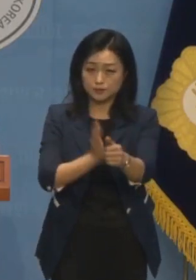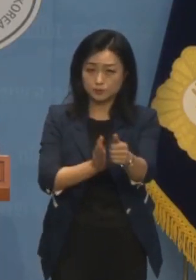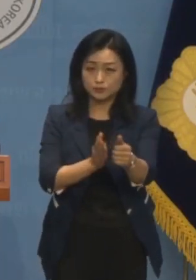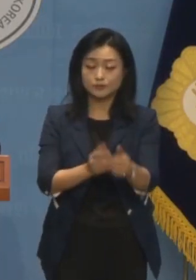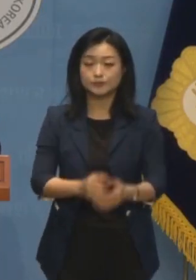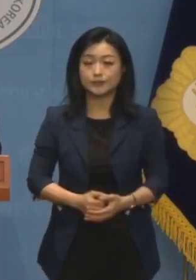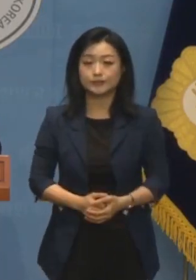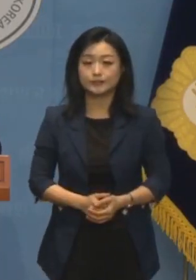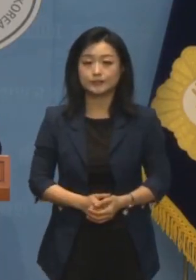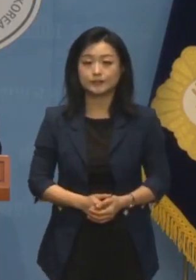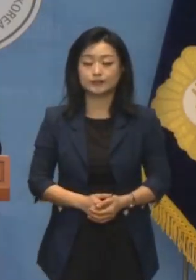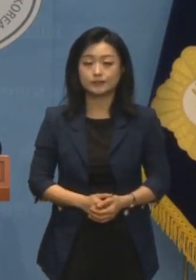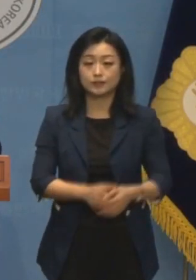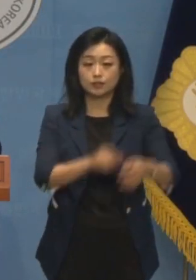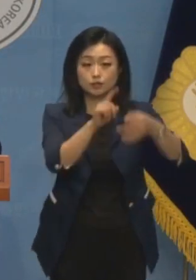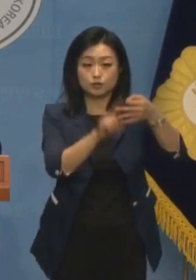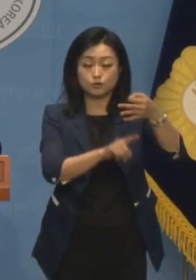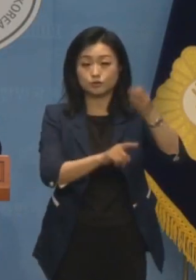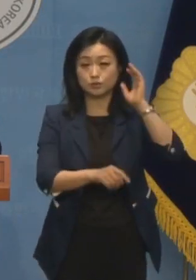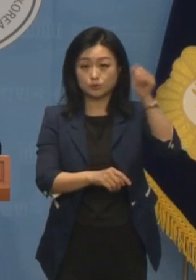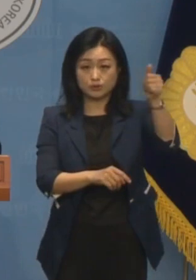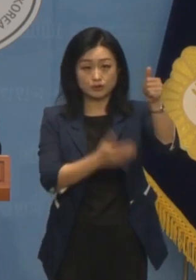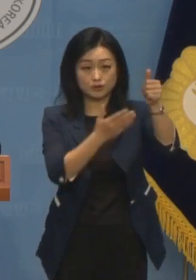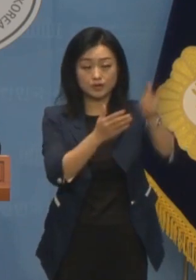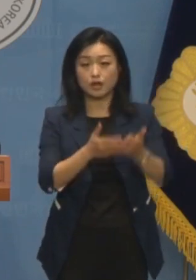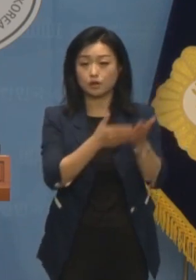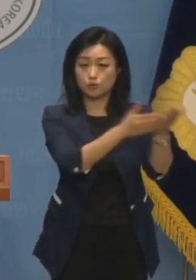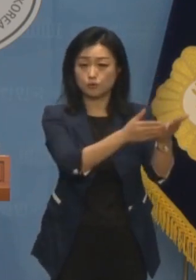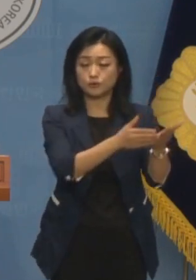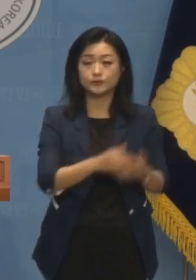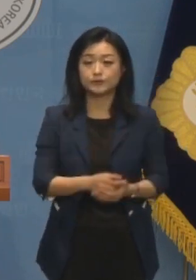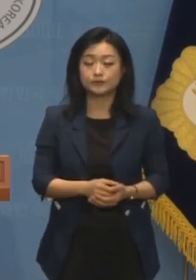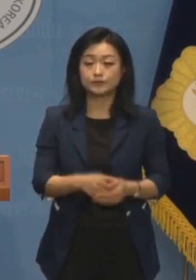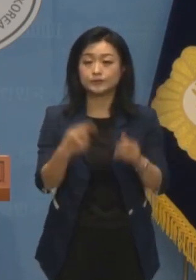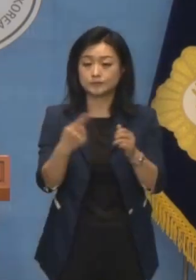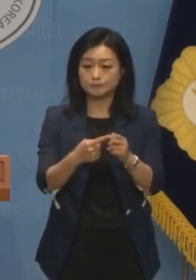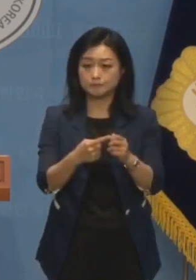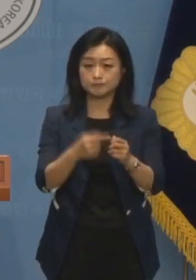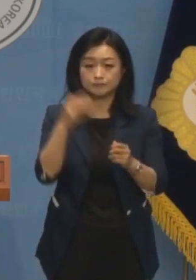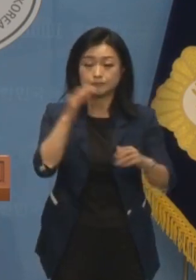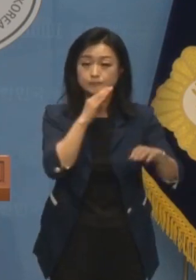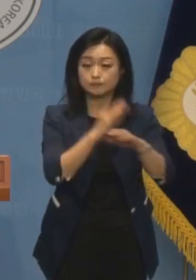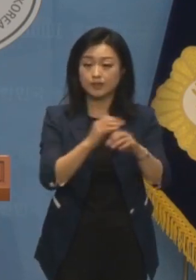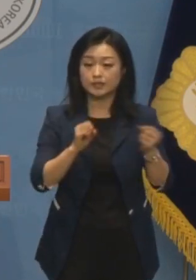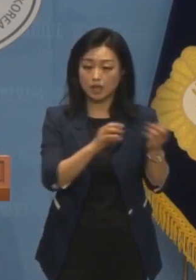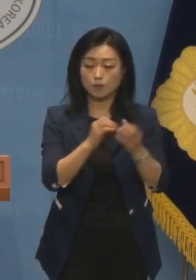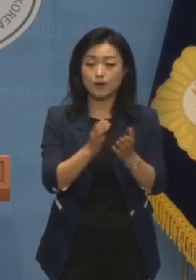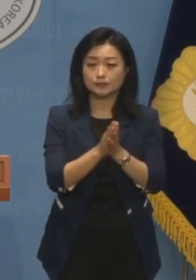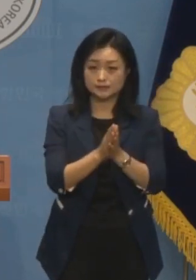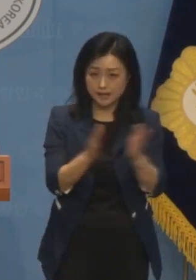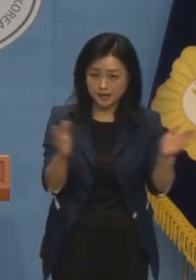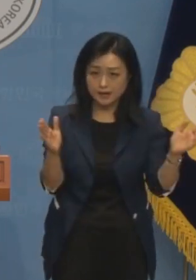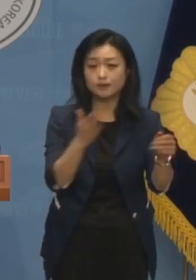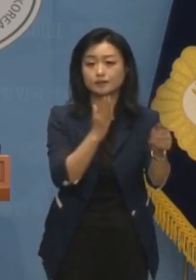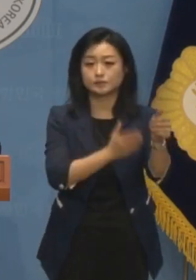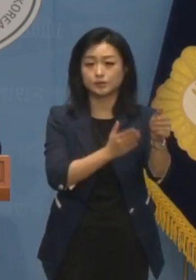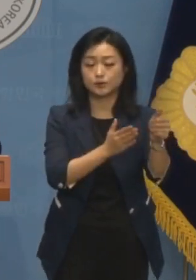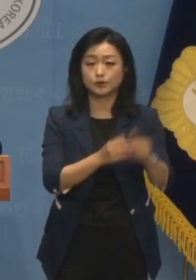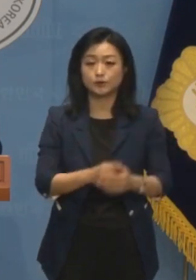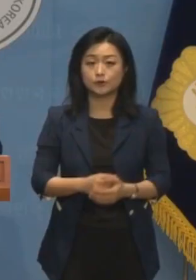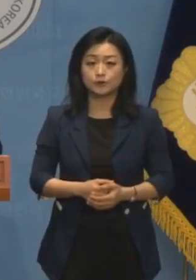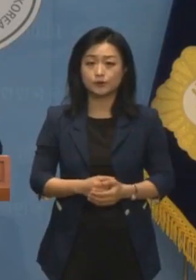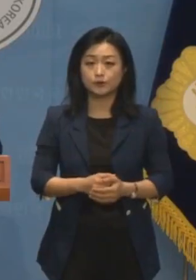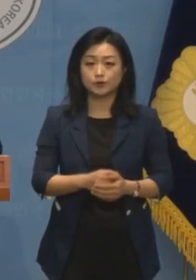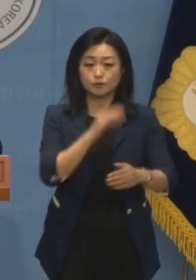요구합니다. 윤석열 대통령에게 요구합니다. 첫째, 남북한 대화를 시작하십시오.